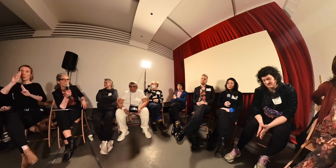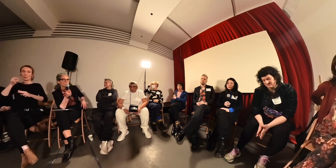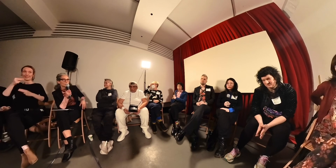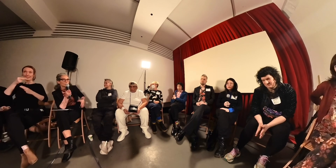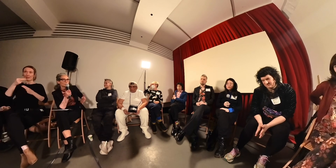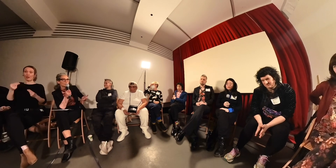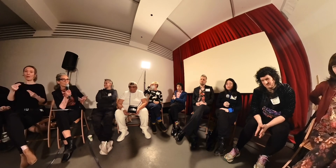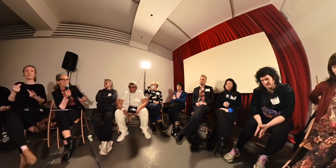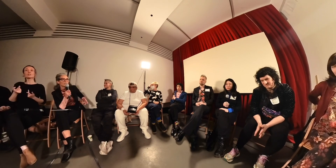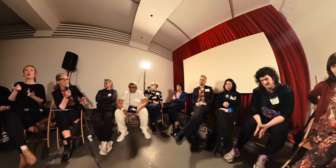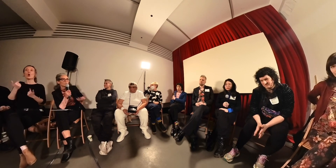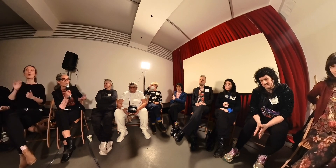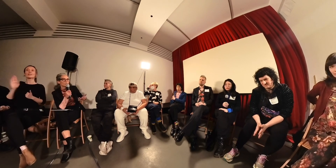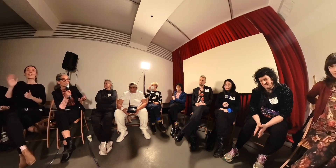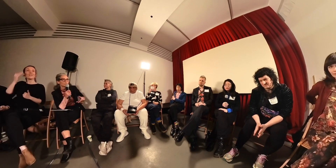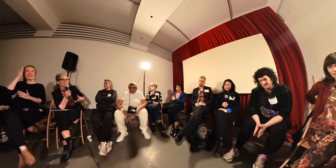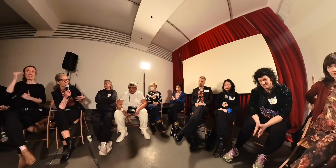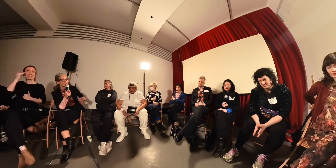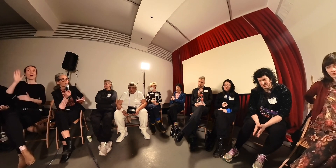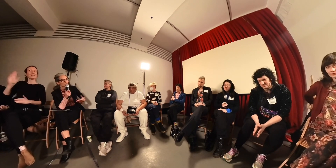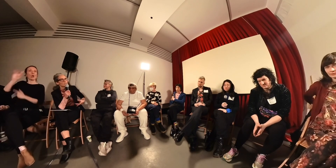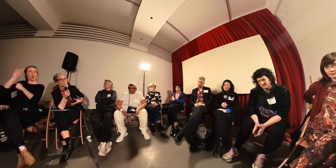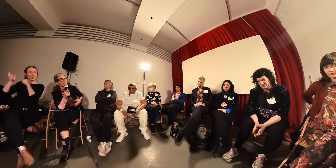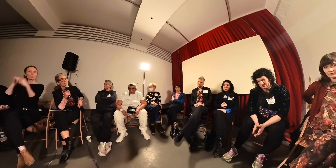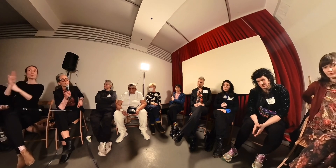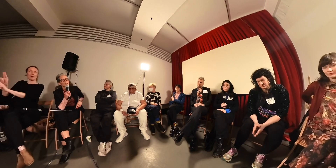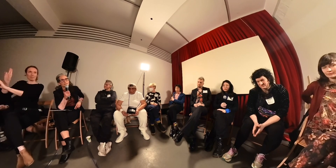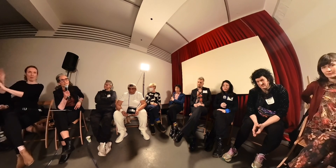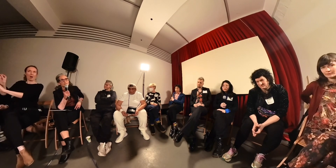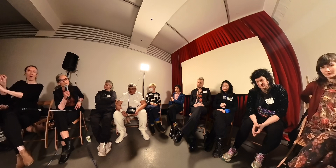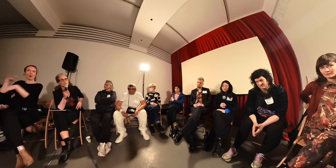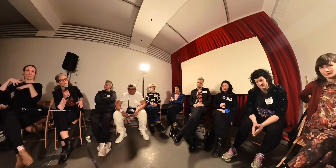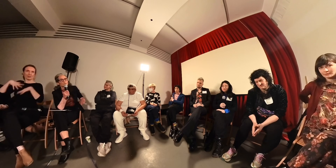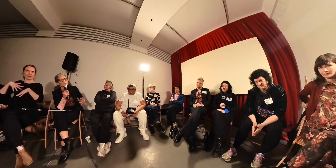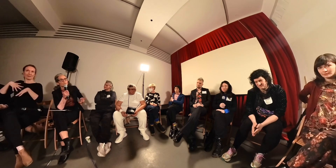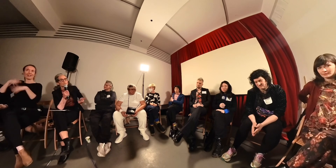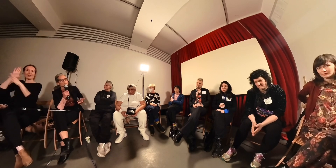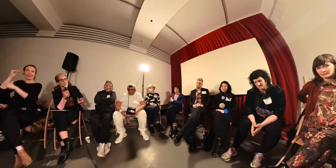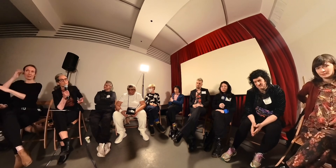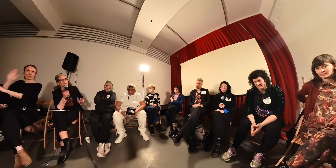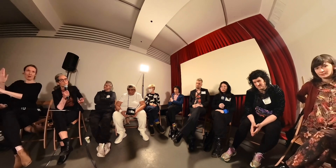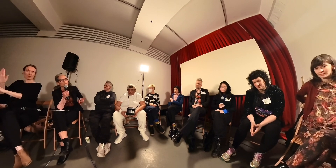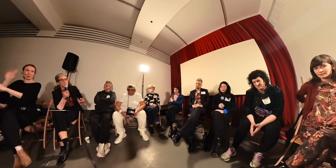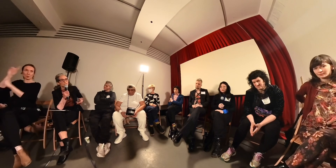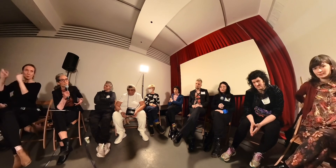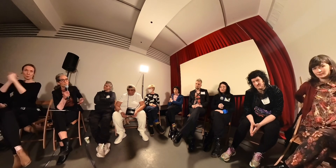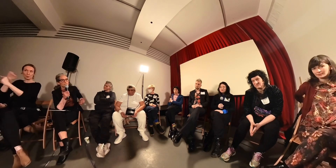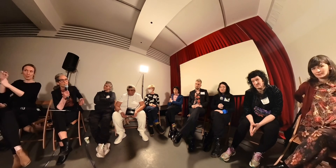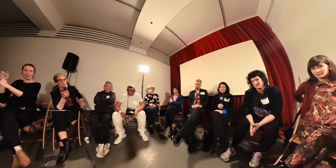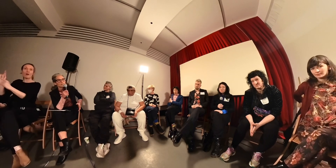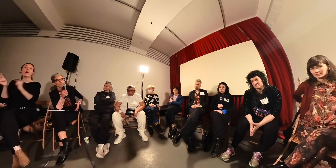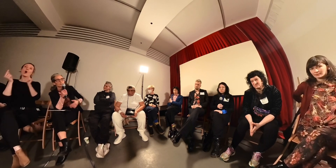s vietnamským kulturním zázemím, nějakým dědictvím versus